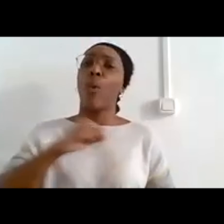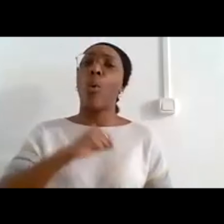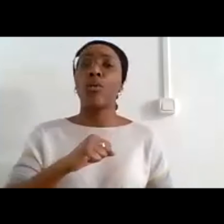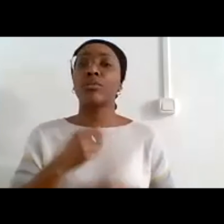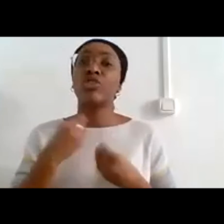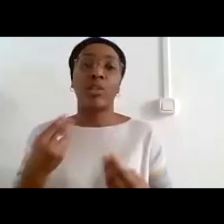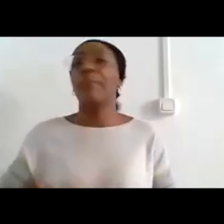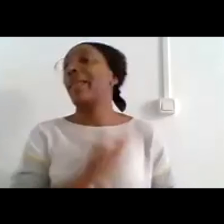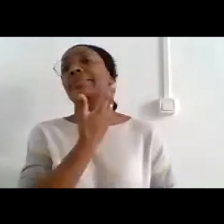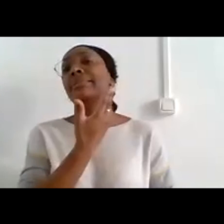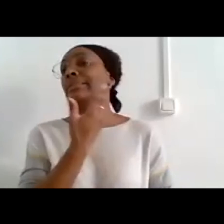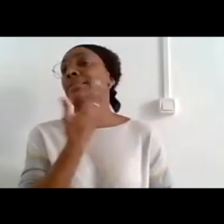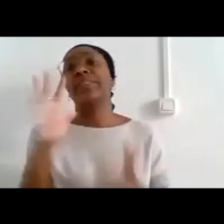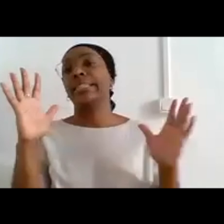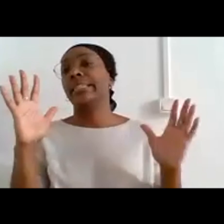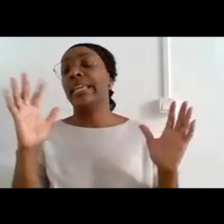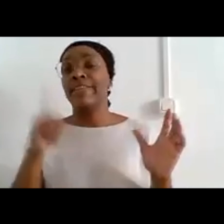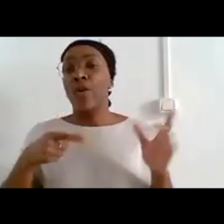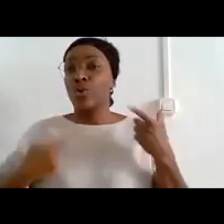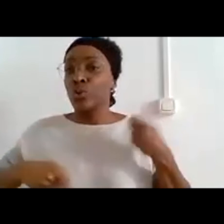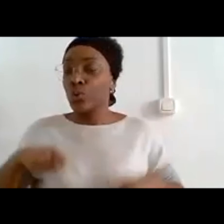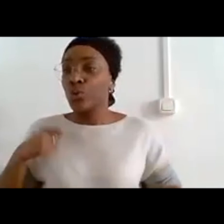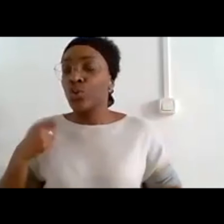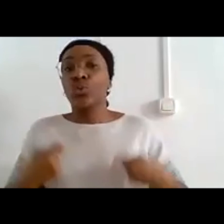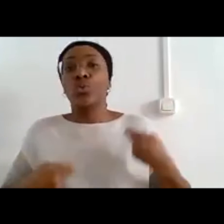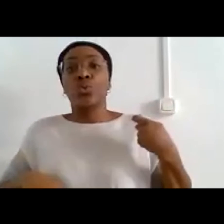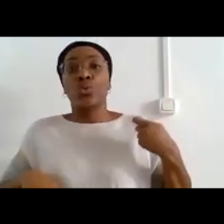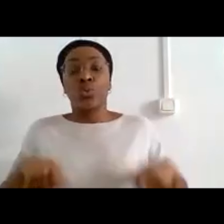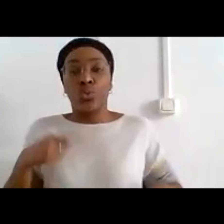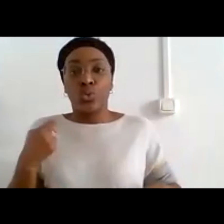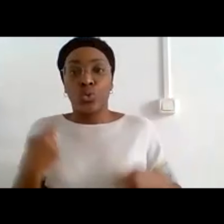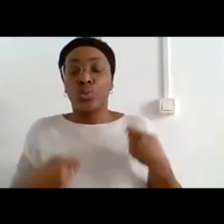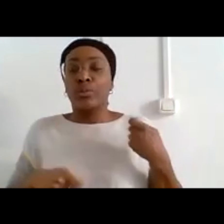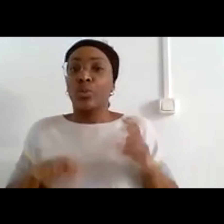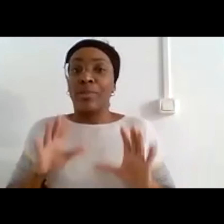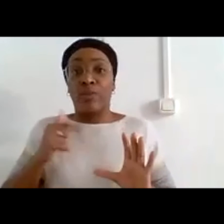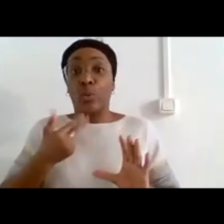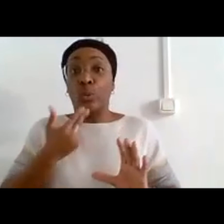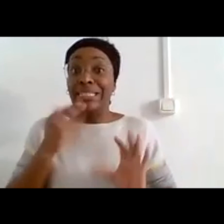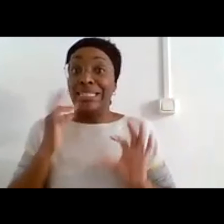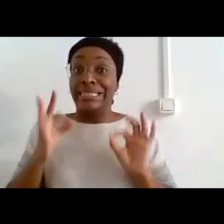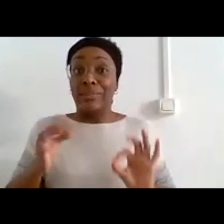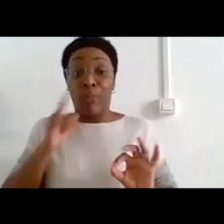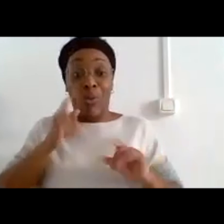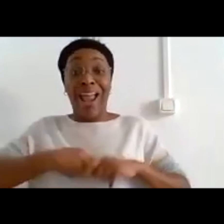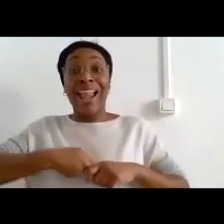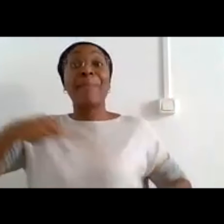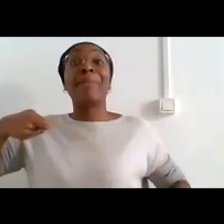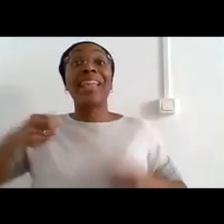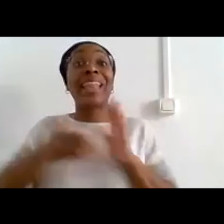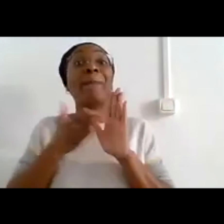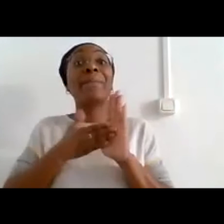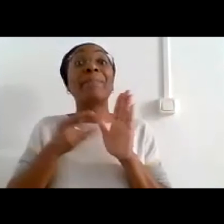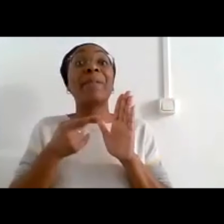destructeur. La vérité qui est dans ta main, n'oublie pas que c'est une épée et si tu l'utilises mal, eh bien, ça peut devenir une épée, non qui va donner